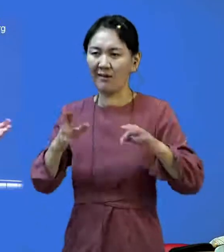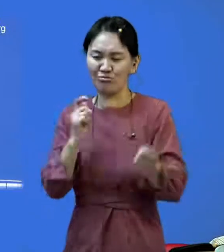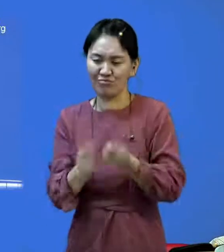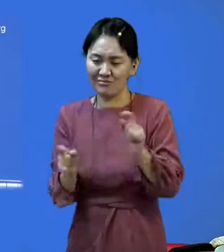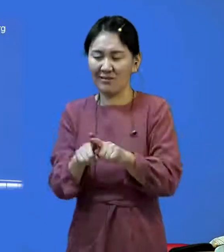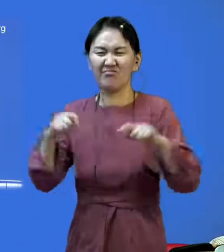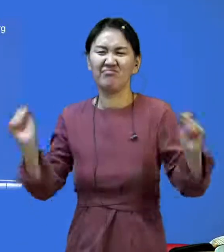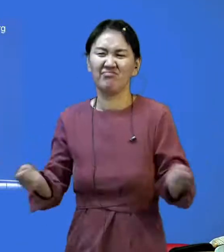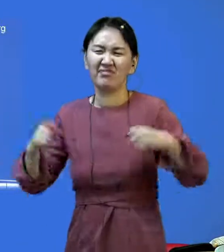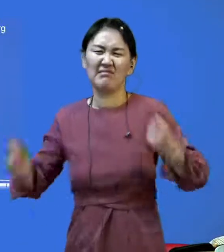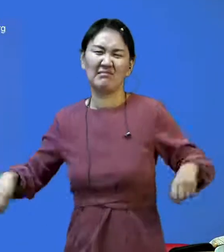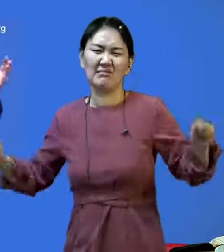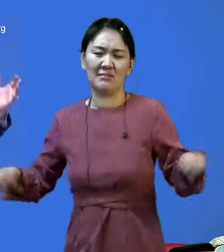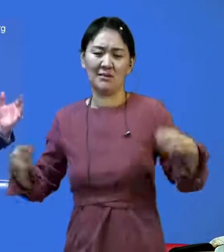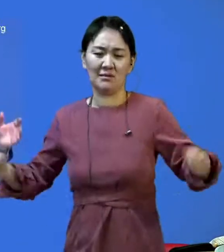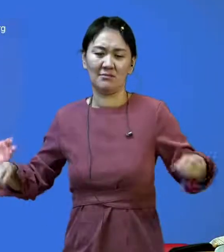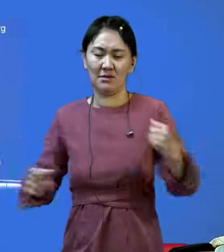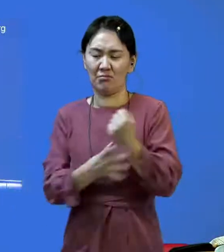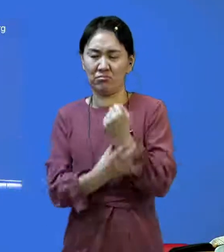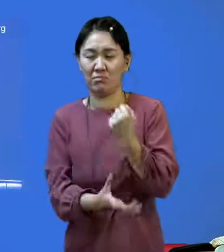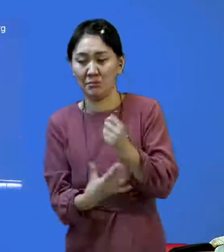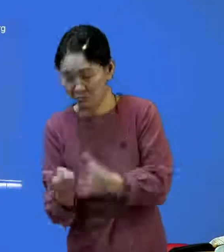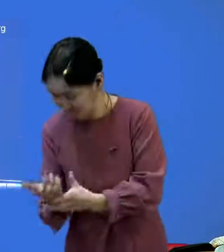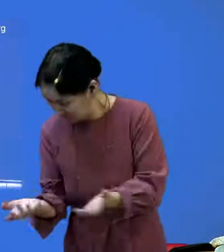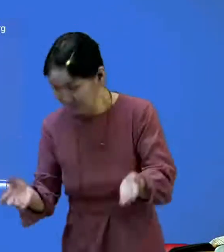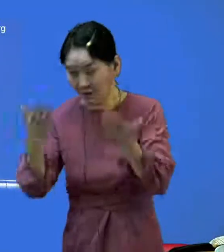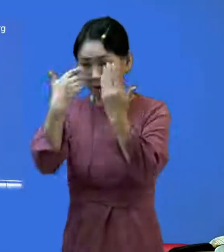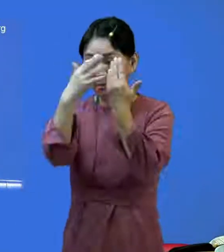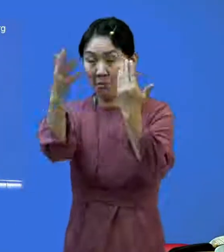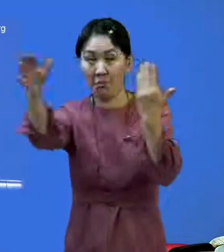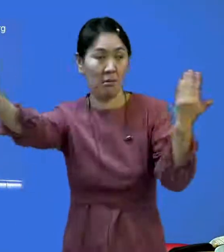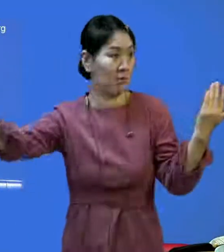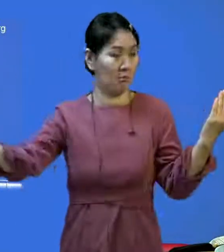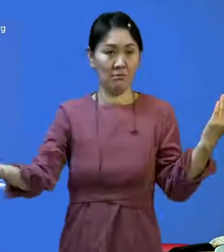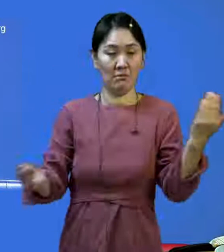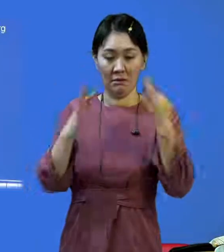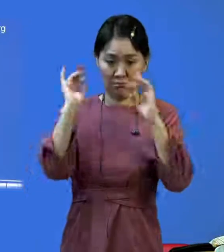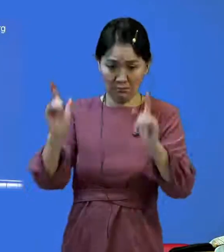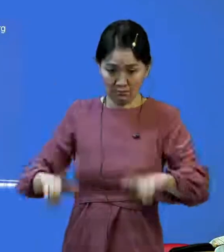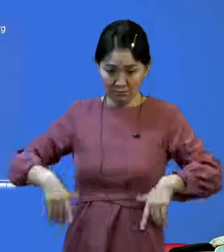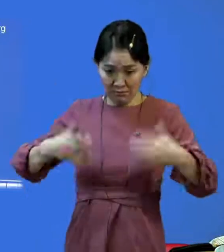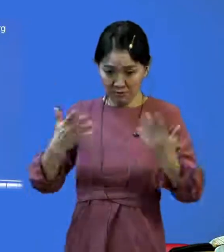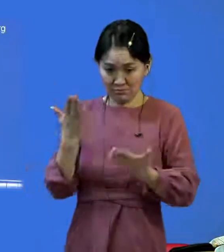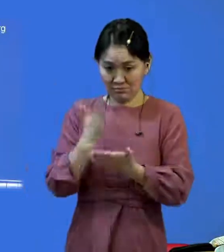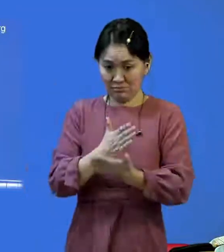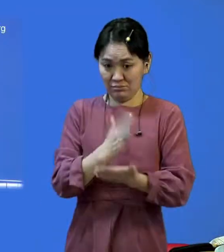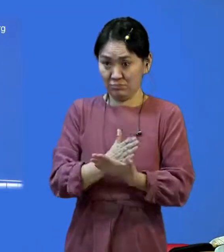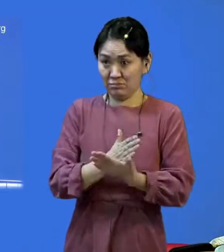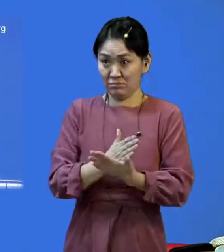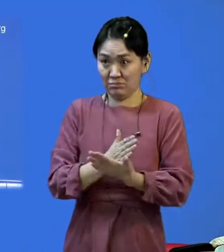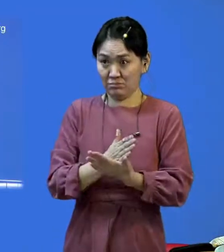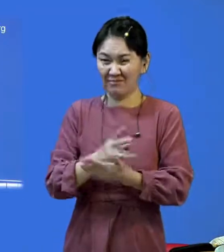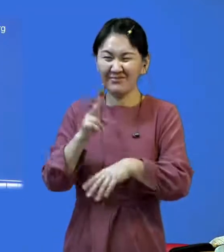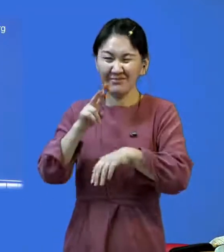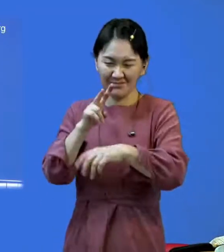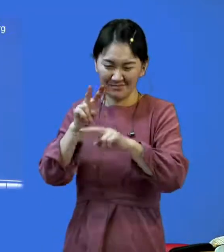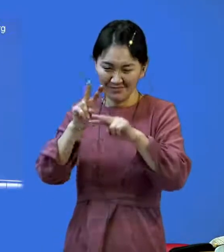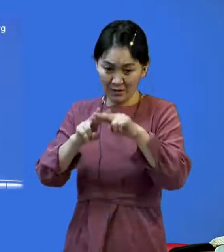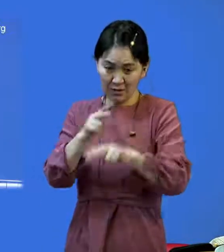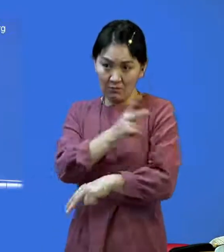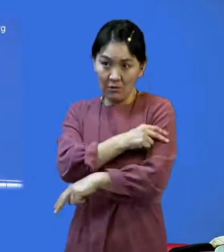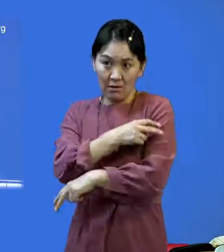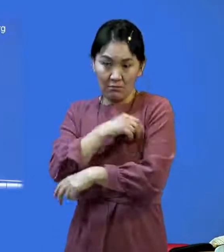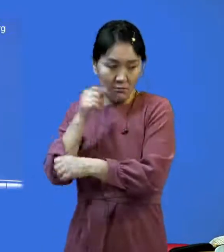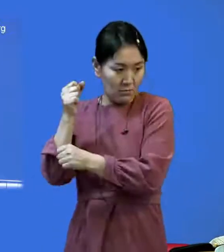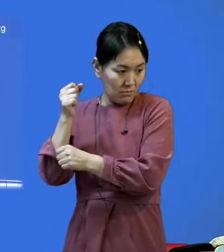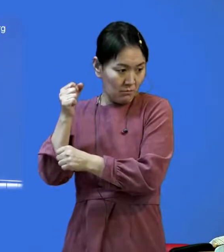Тэгсэн гинж нь юучгүй унчихсан. Шарангийн хаалга нээгдчихсэн. Гайхамшиг бий болсон. Тэр үед өнд шарангийн хуйг